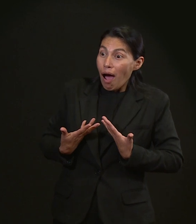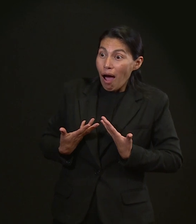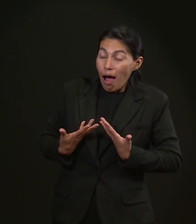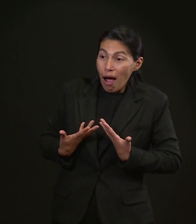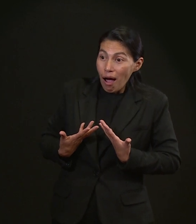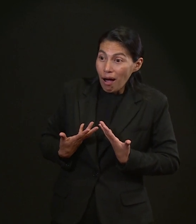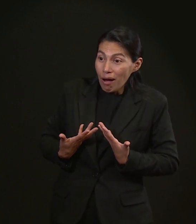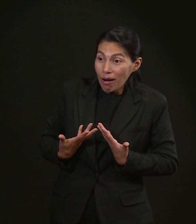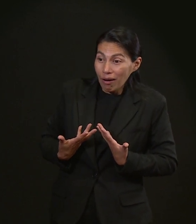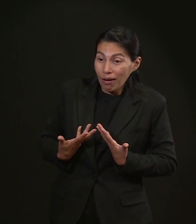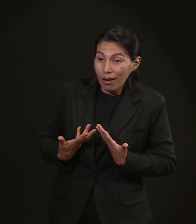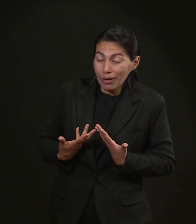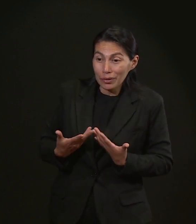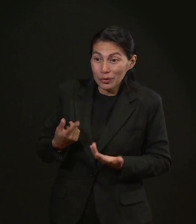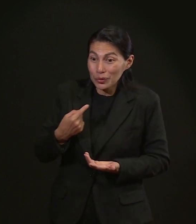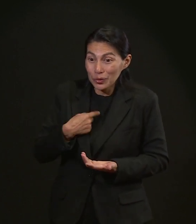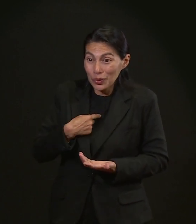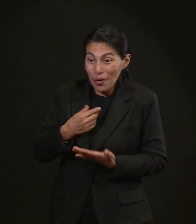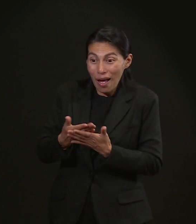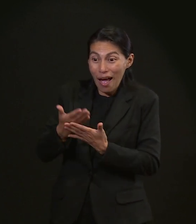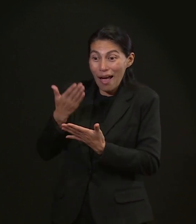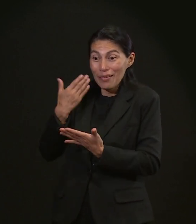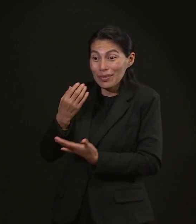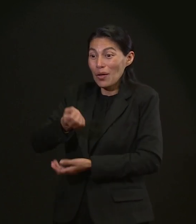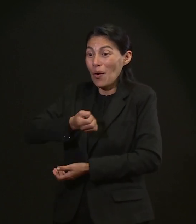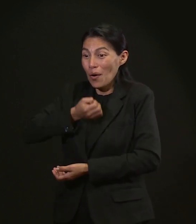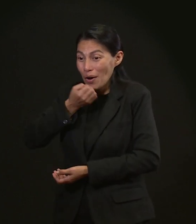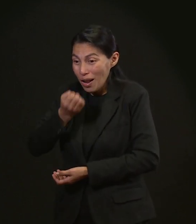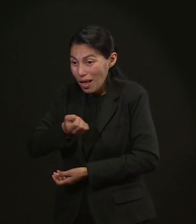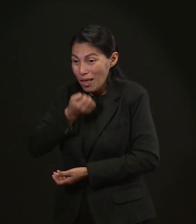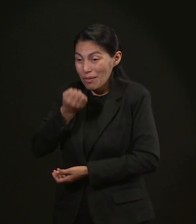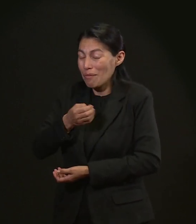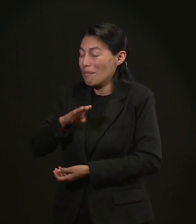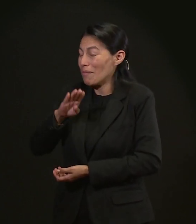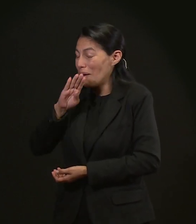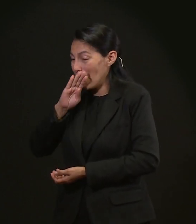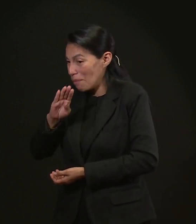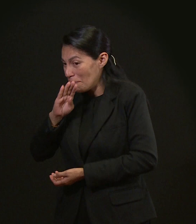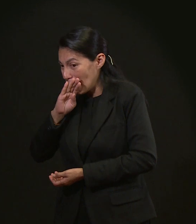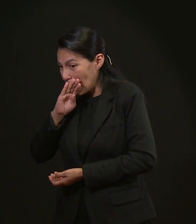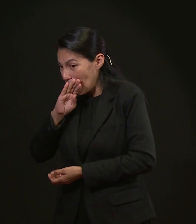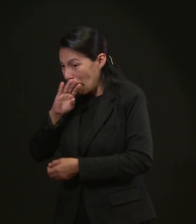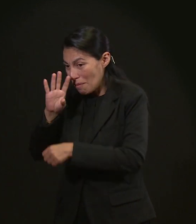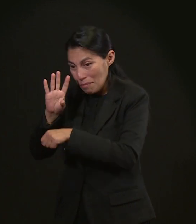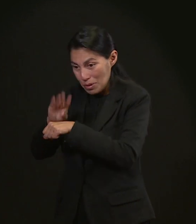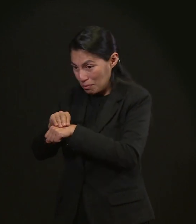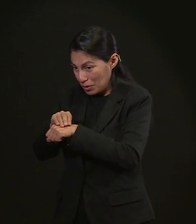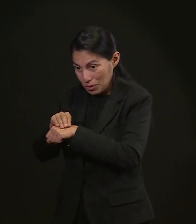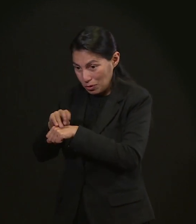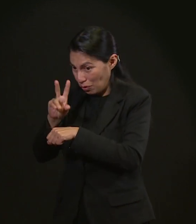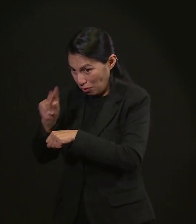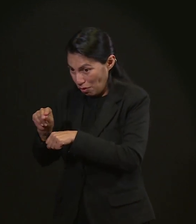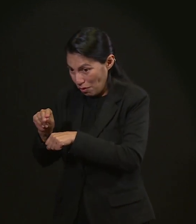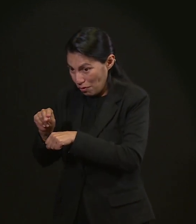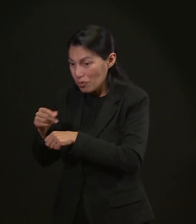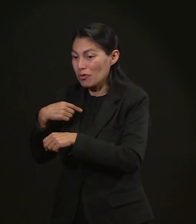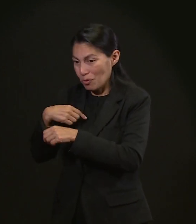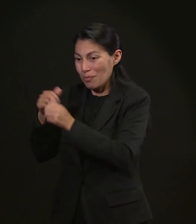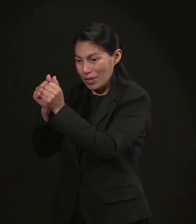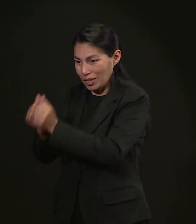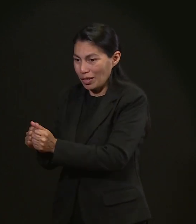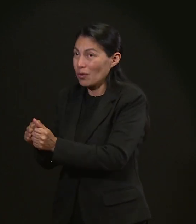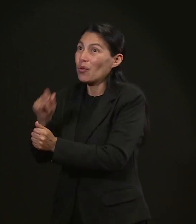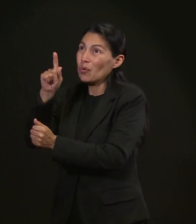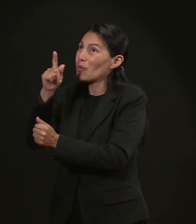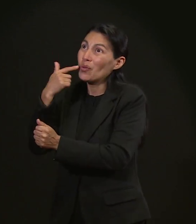es una cara así como porque yo había orado también adiós si mi mamá no me deja ir significa que tú no quieres